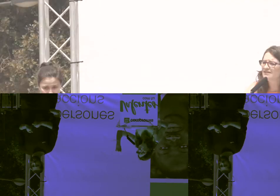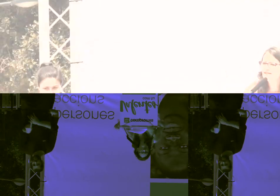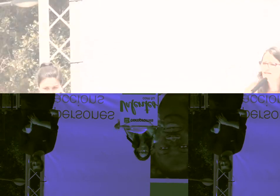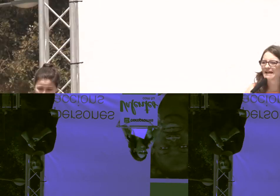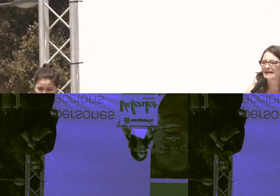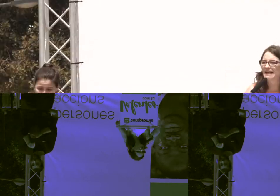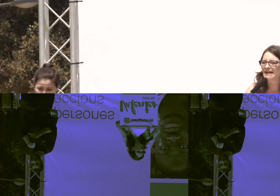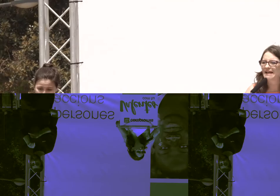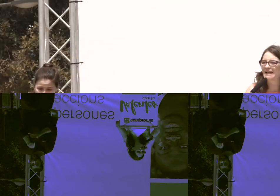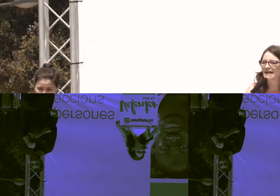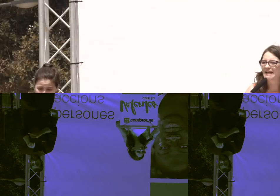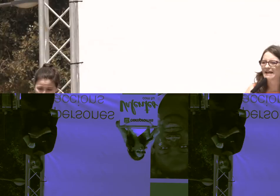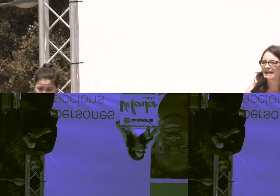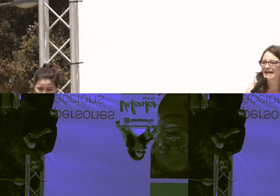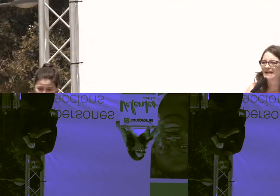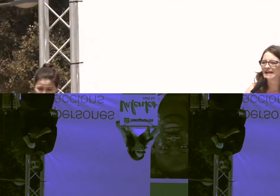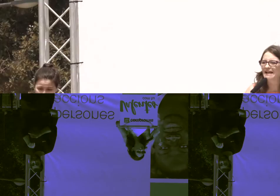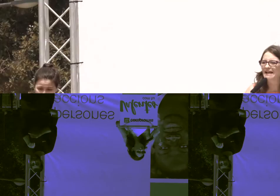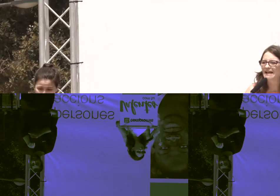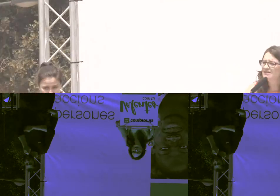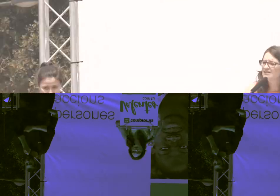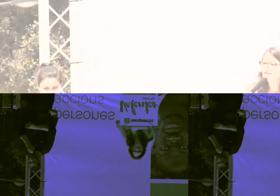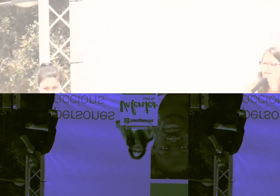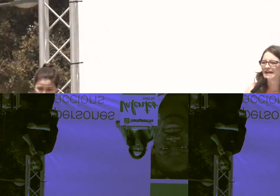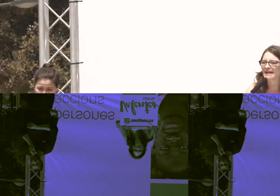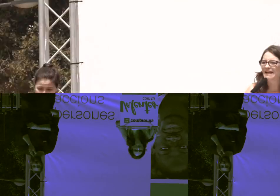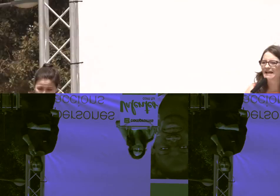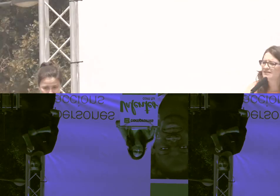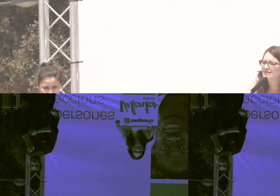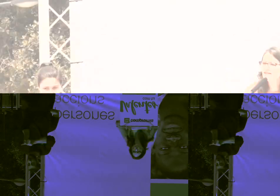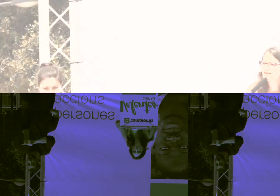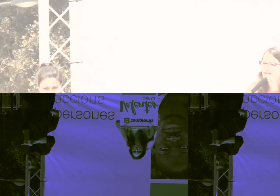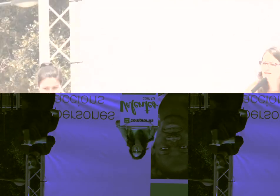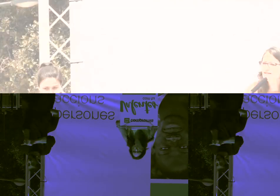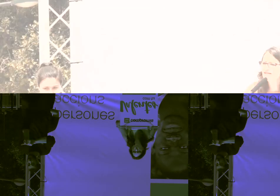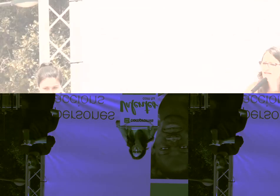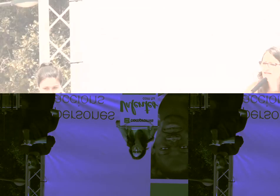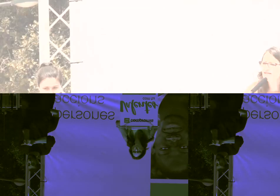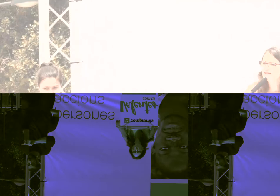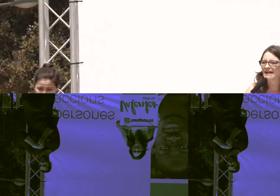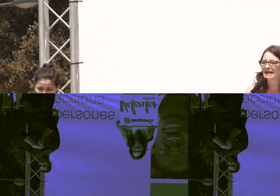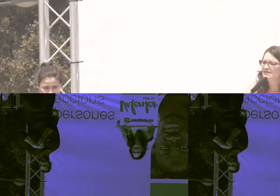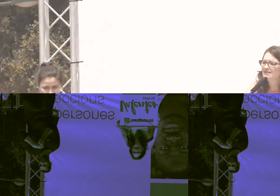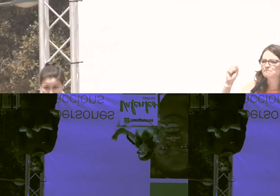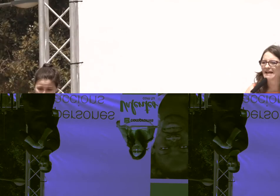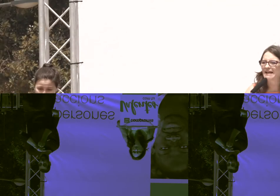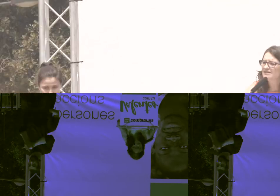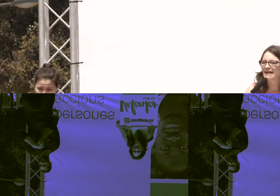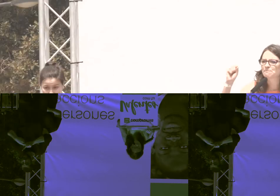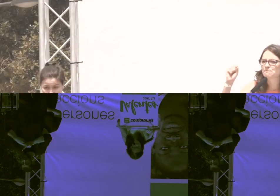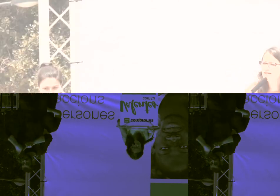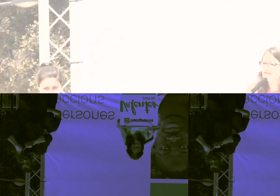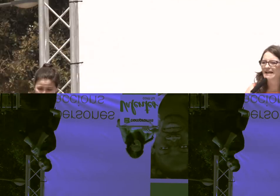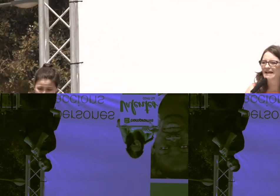fent. Xicotetes coses, sí, però irreversibles. Ningú podrà tirar-les enrere i ningú ho